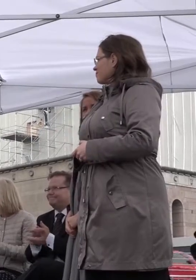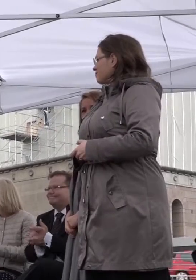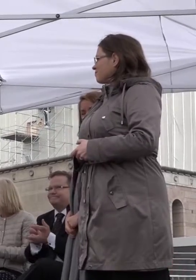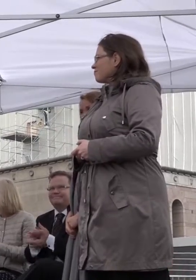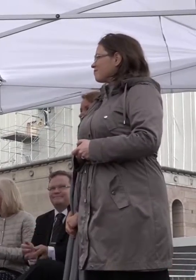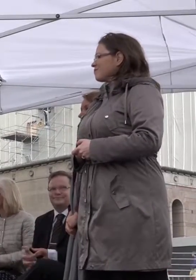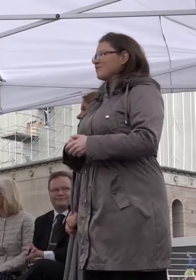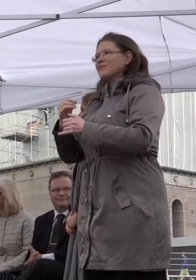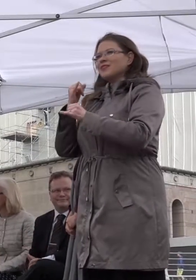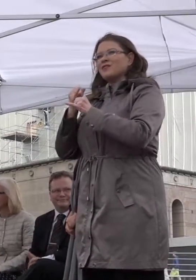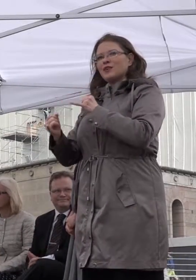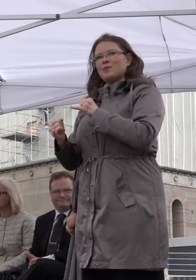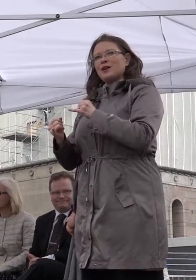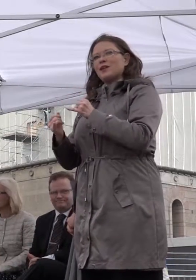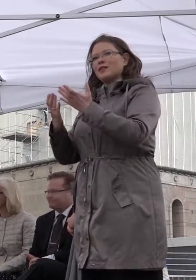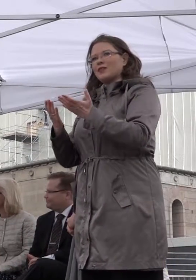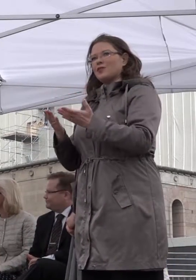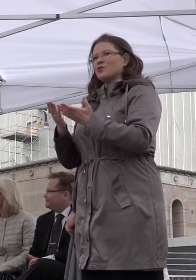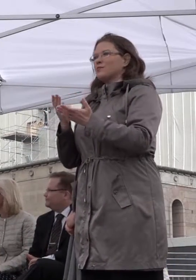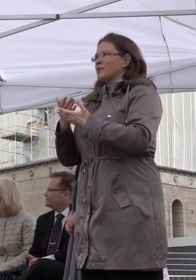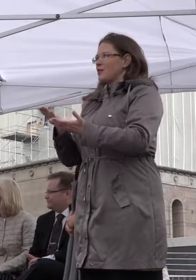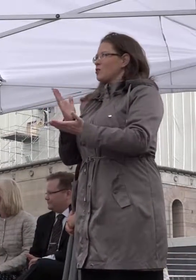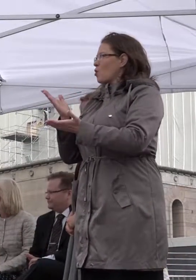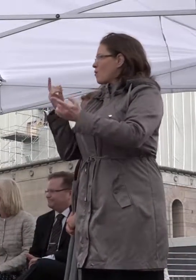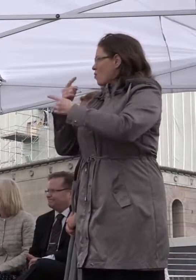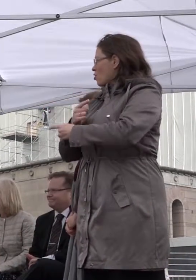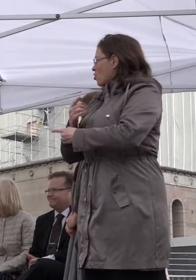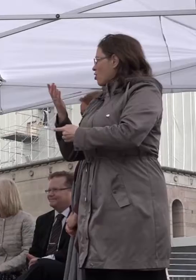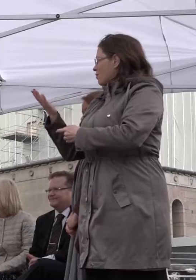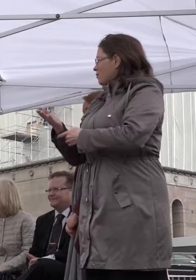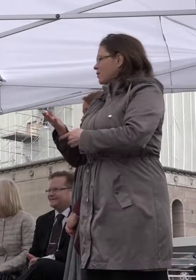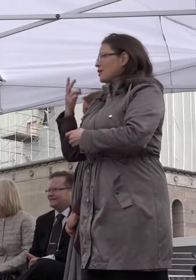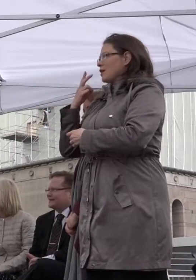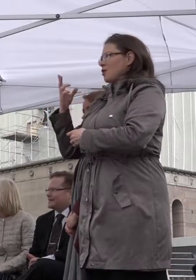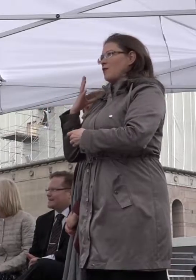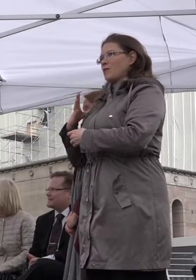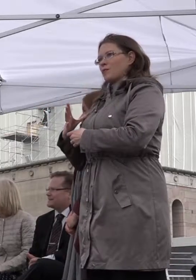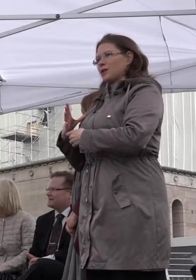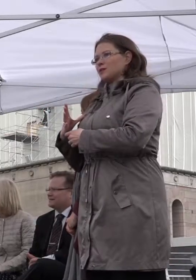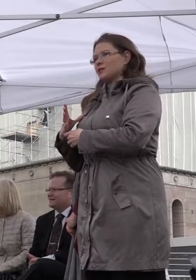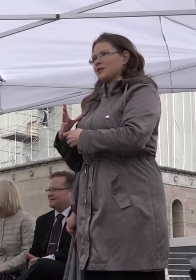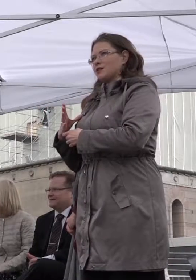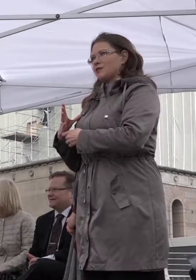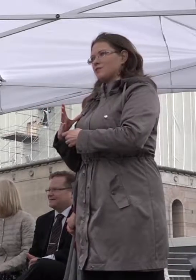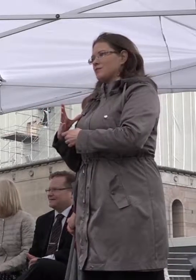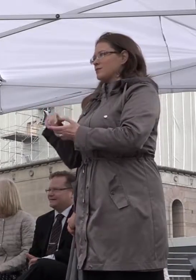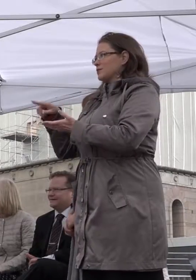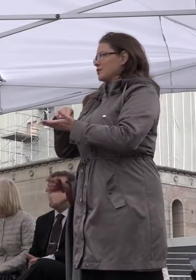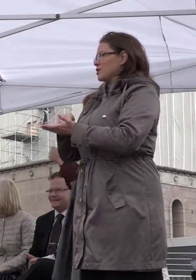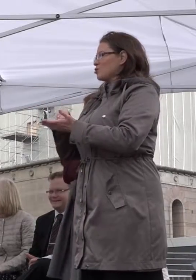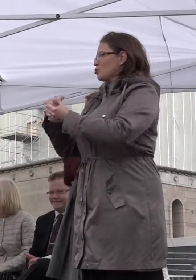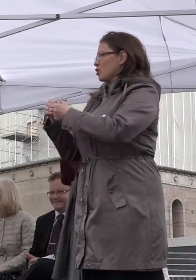Ja viimeisen tervehdyspuheenvuoron tulee pitämään näkövammaisten